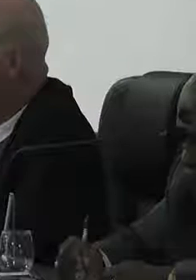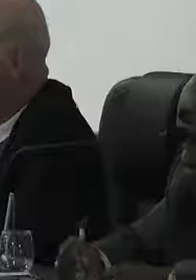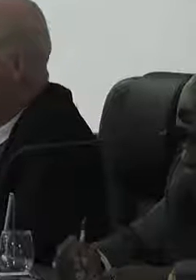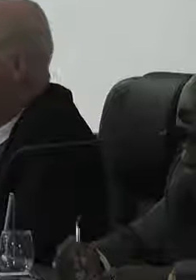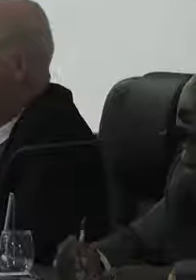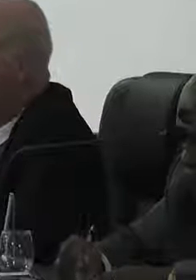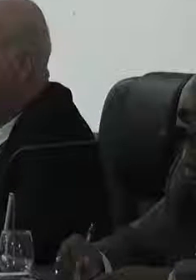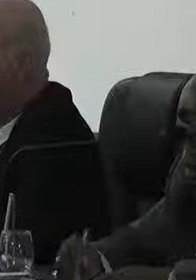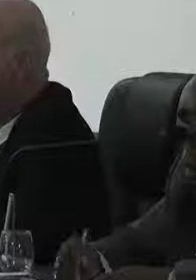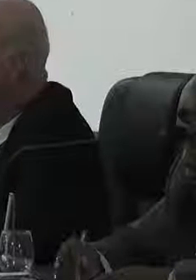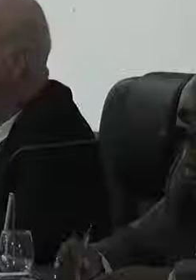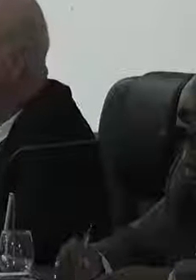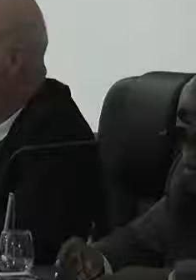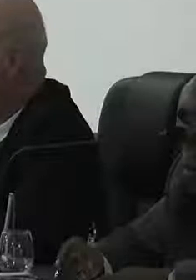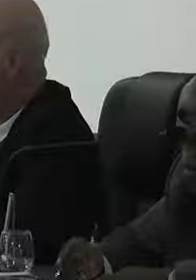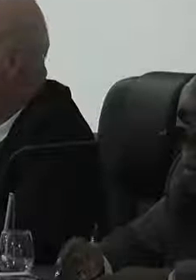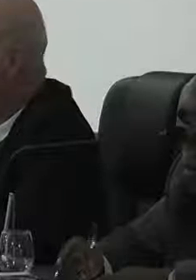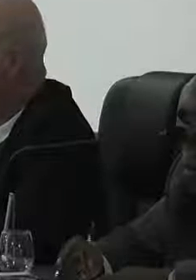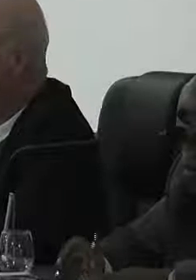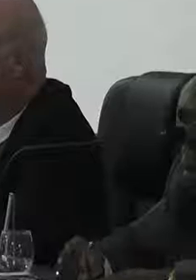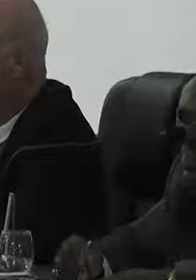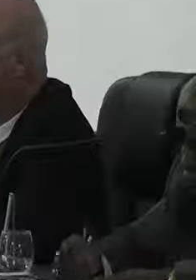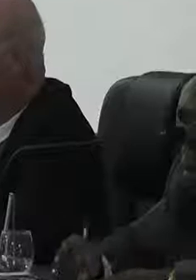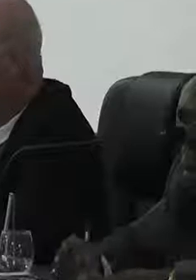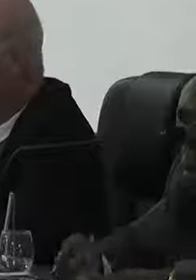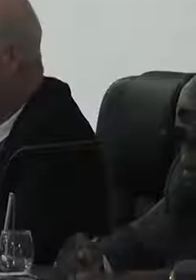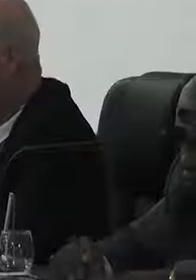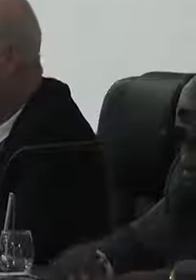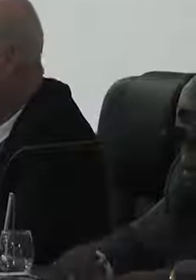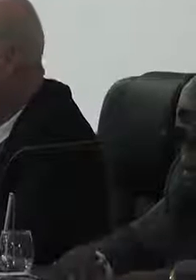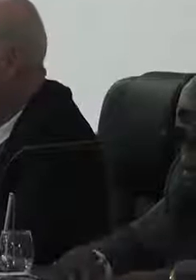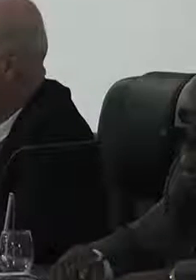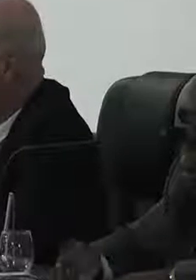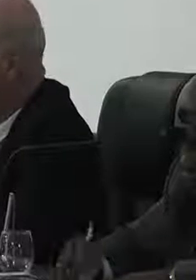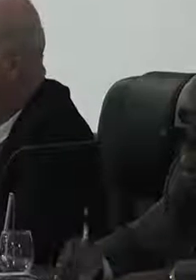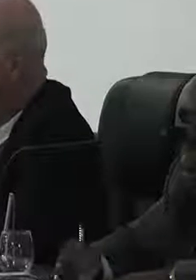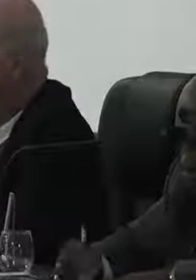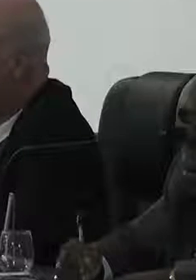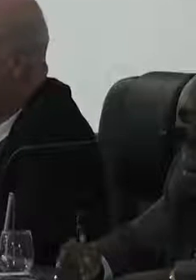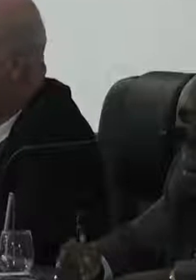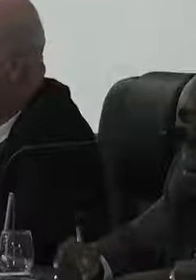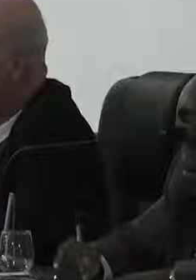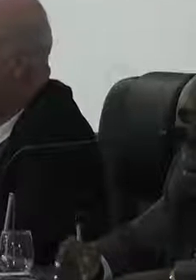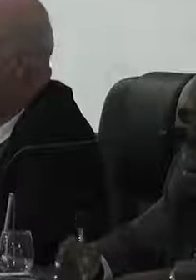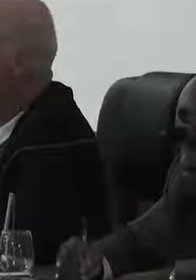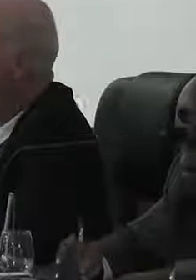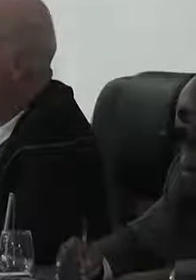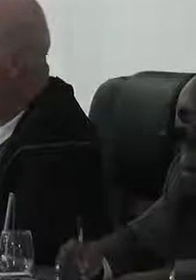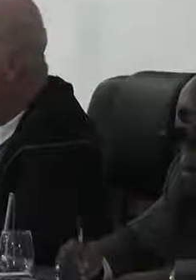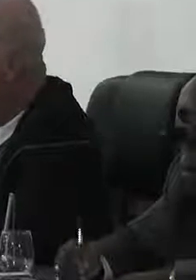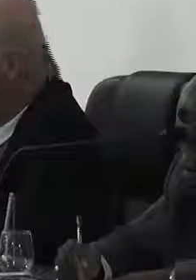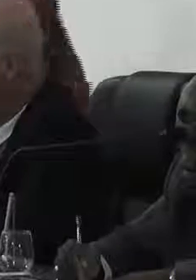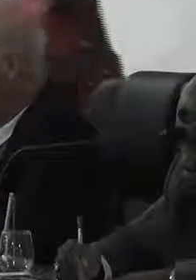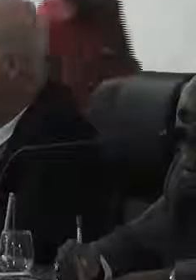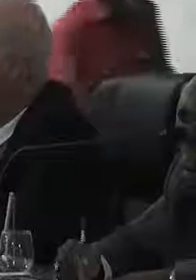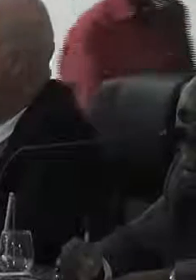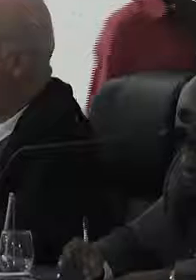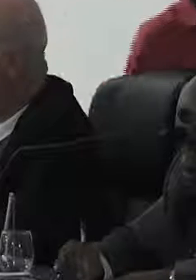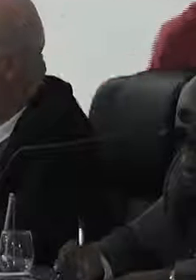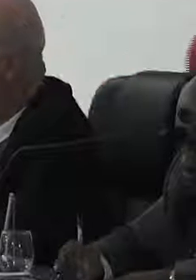Nacional. A deferência que o povo do Sul e Sudeste teria com a gente seria imensa. Então nós precisamos fomentar